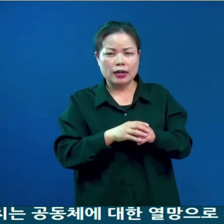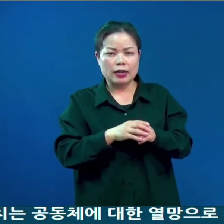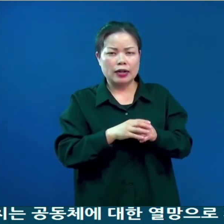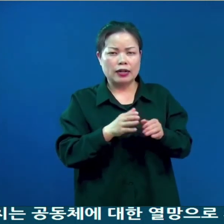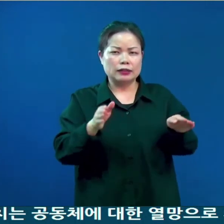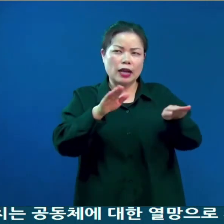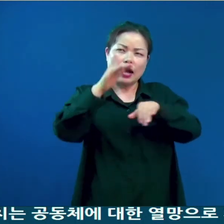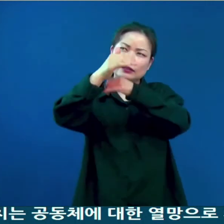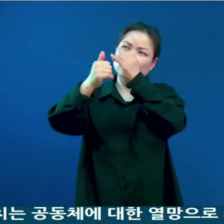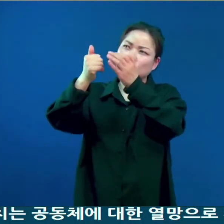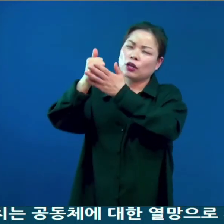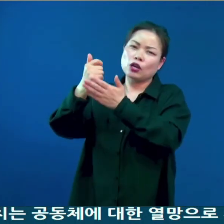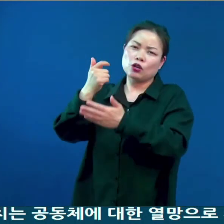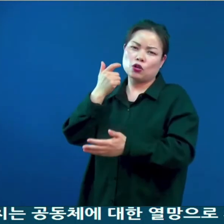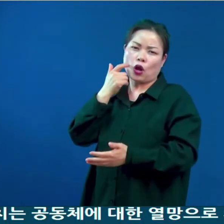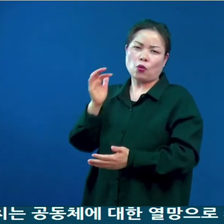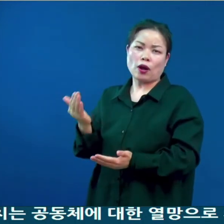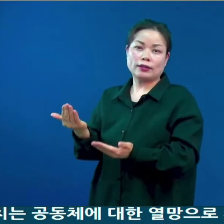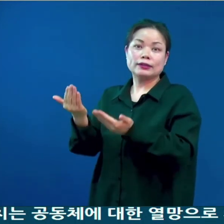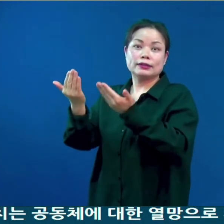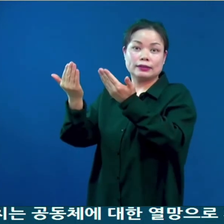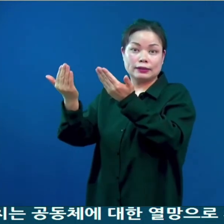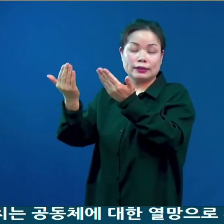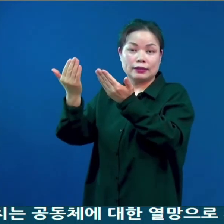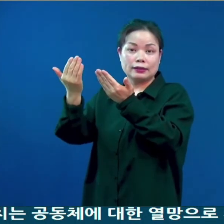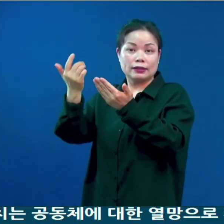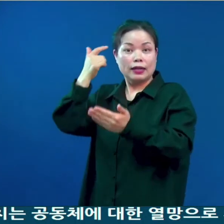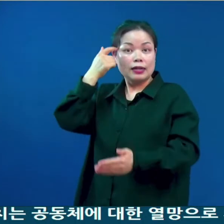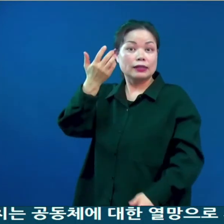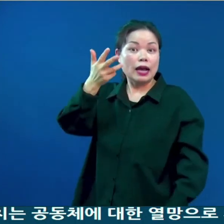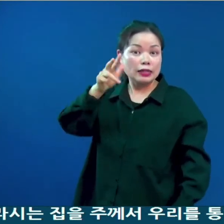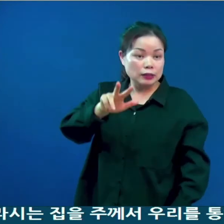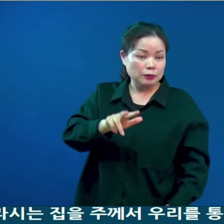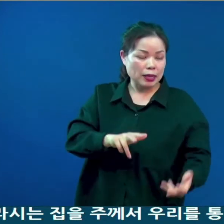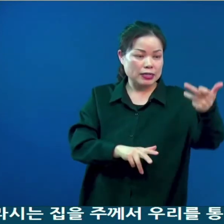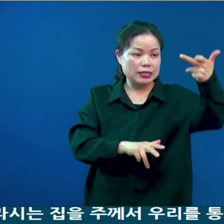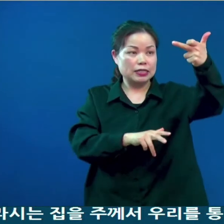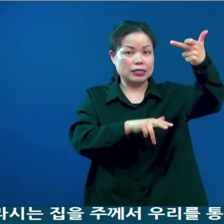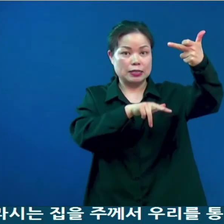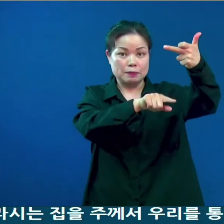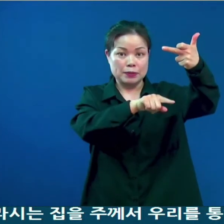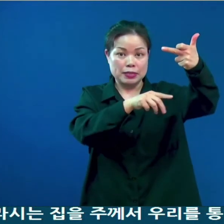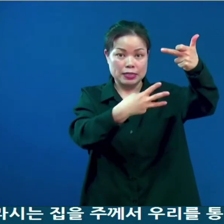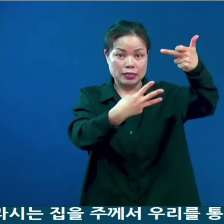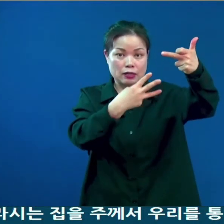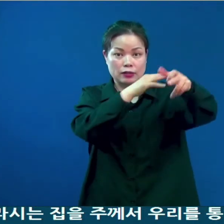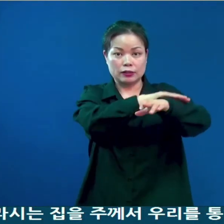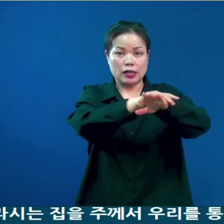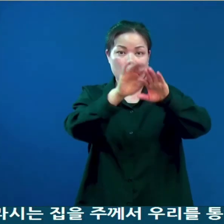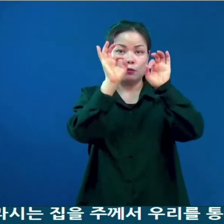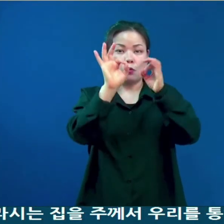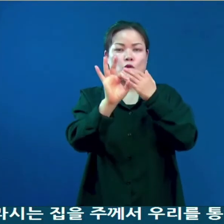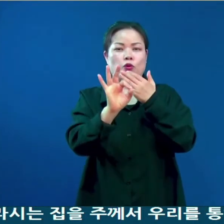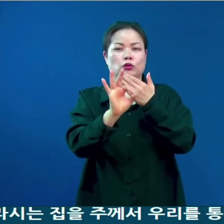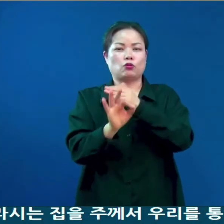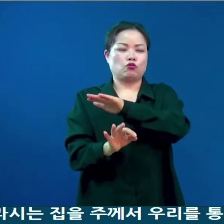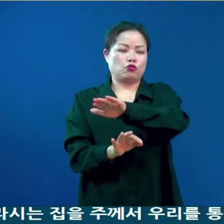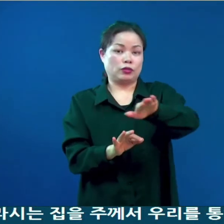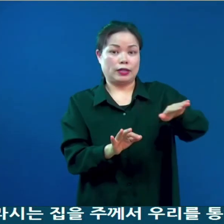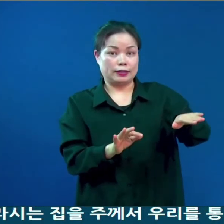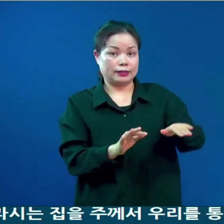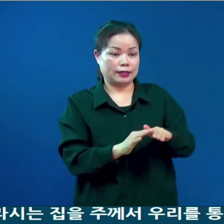쌓아서 하나님께 영광을 돌린다고 생각을 하지만, 이 17절을 다시 잘 보시면 실제로